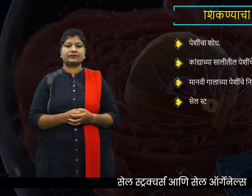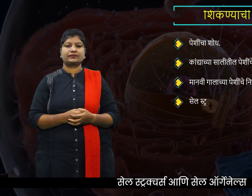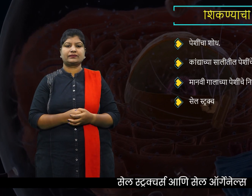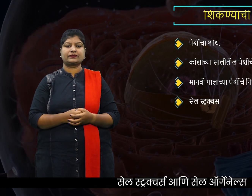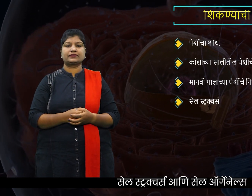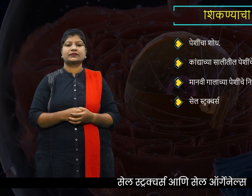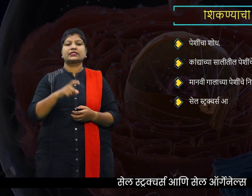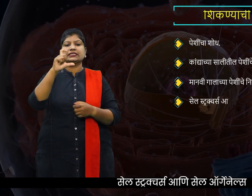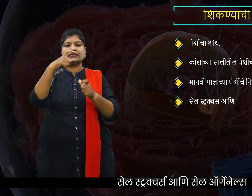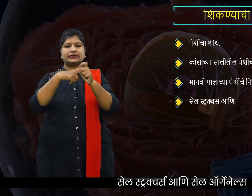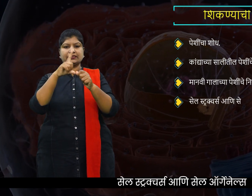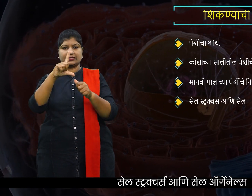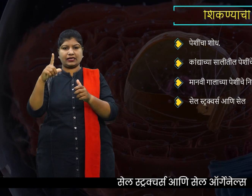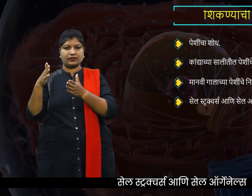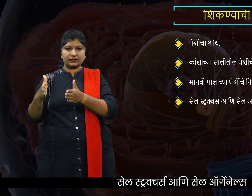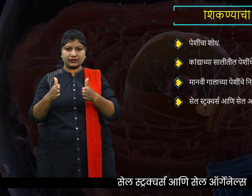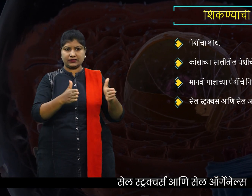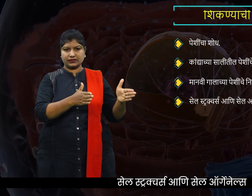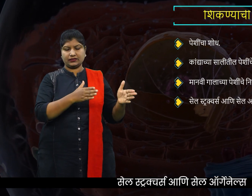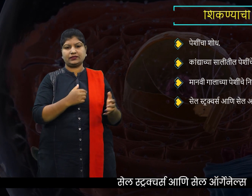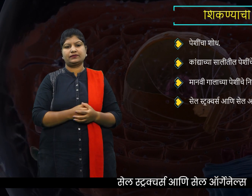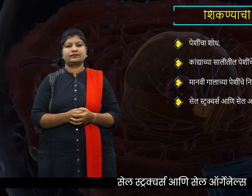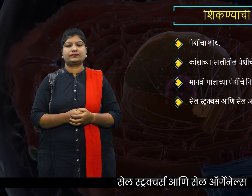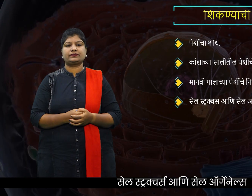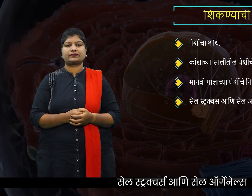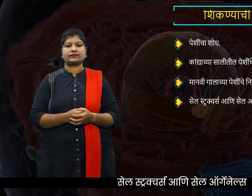सेल स्ट्रक्चर आणि सेल ऑर्गेनेल्स,